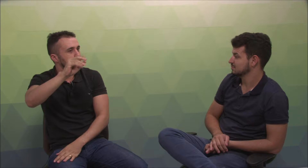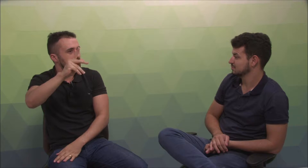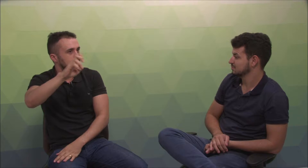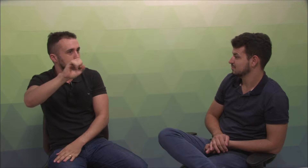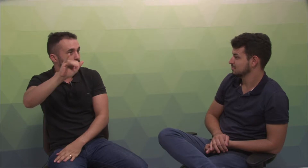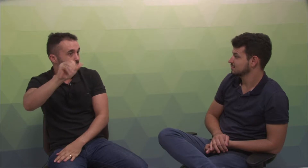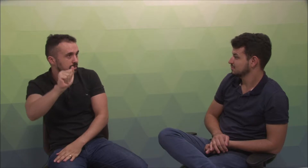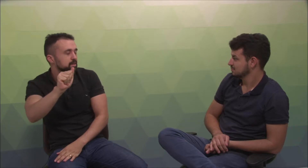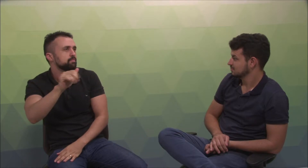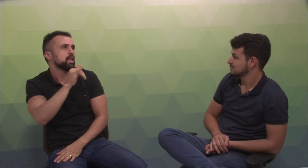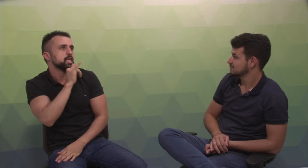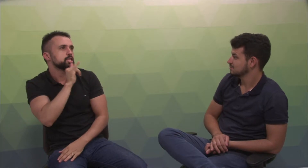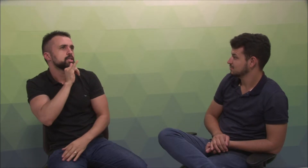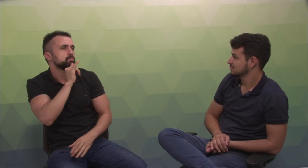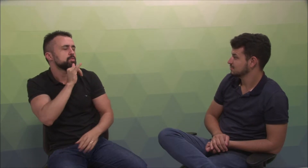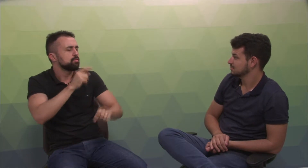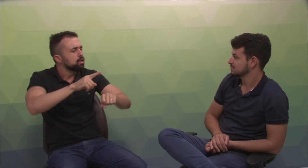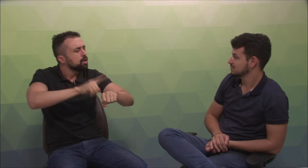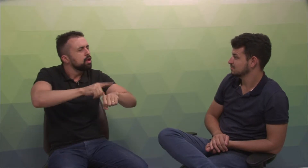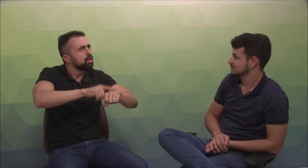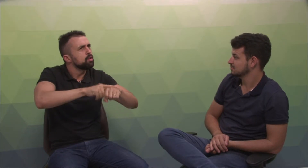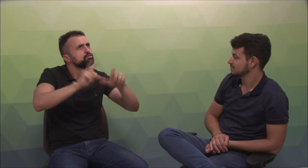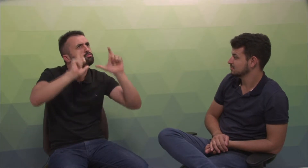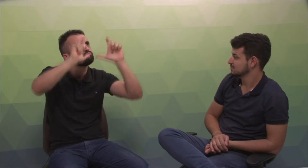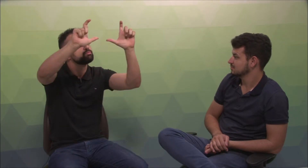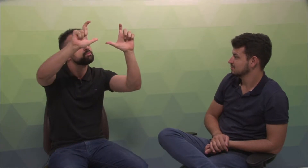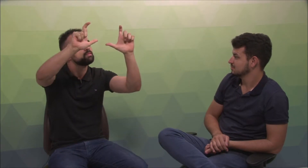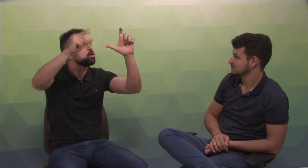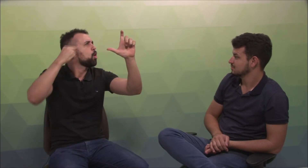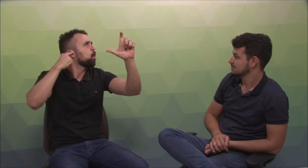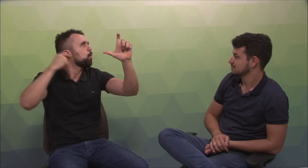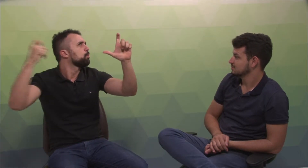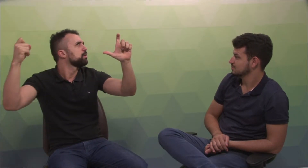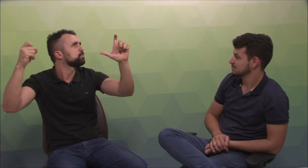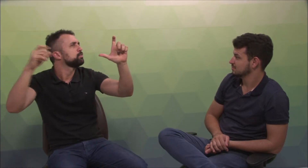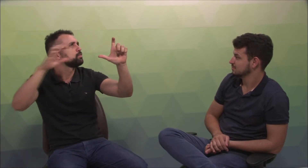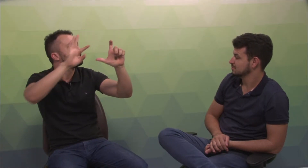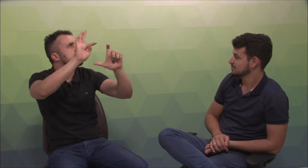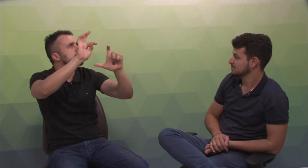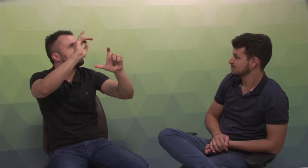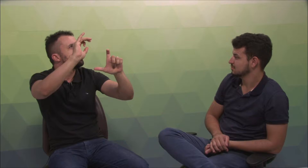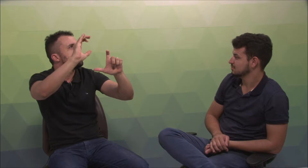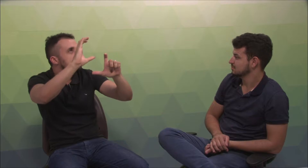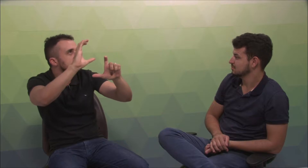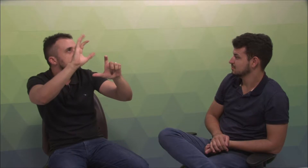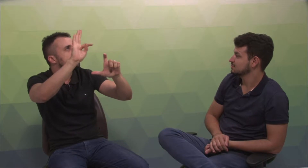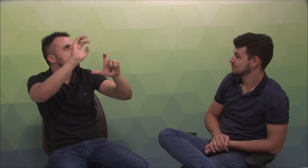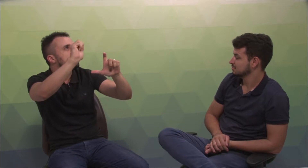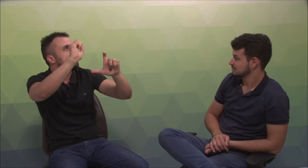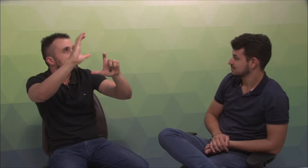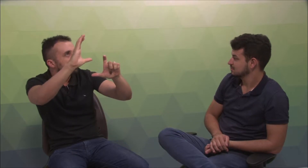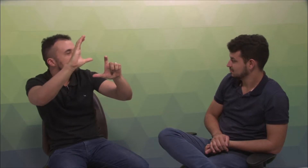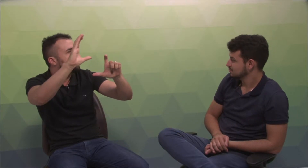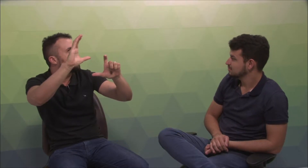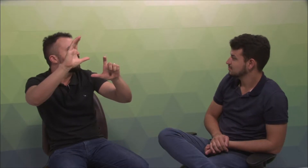onomatopeias nas línguas orais, por exemplo, tic-tac,